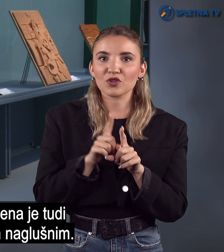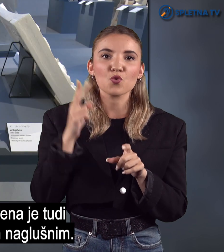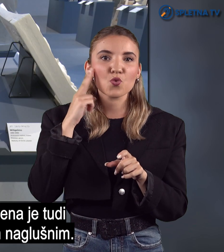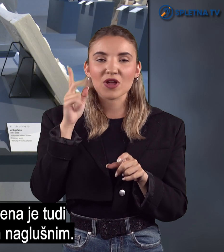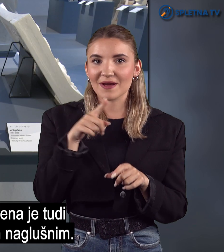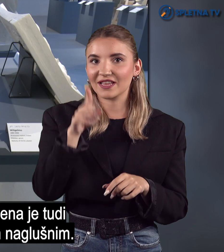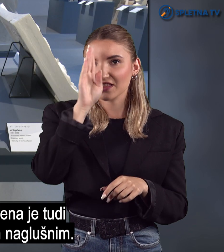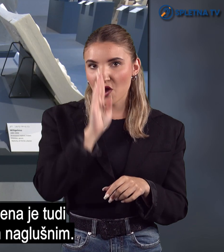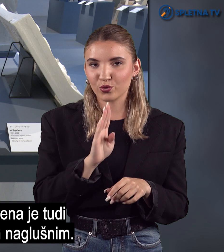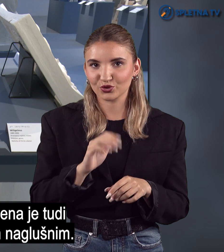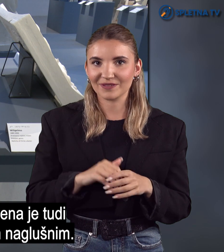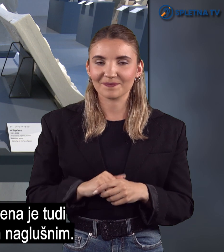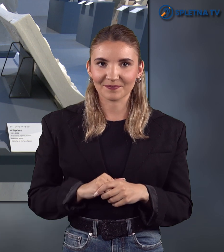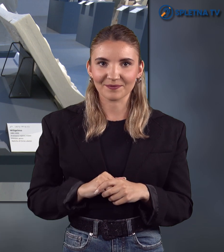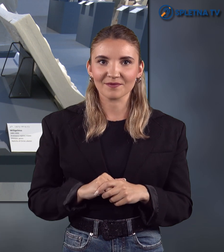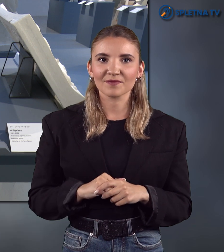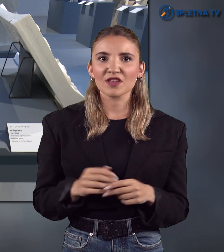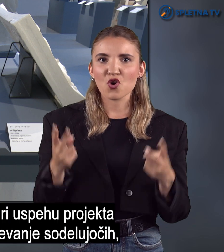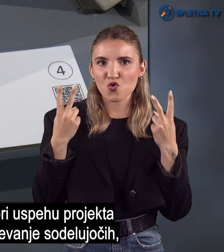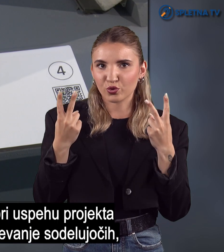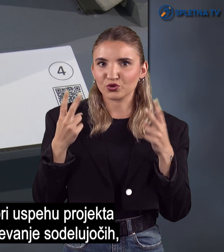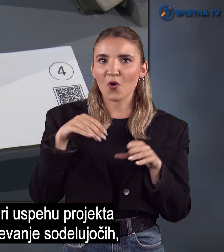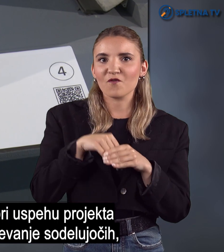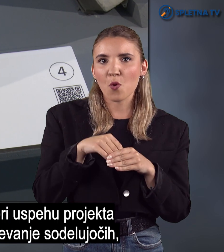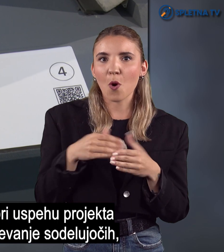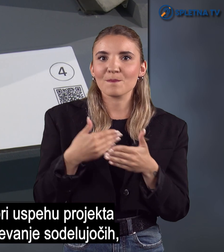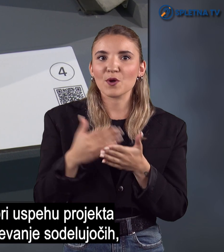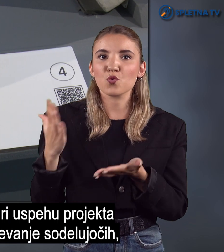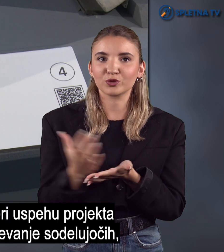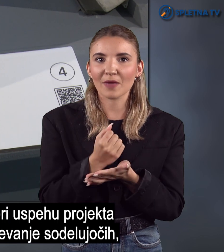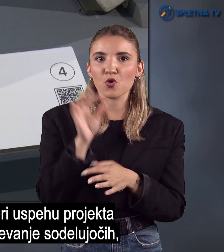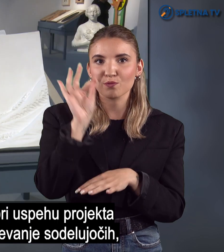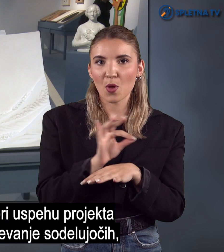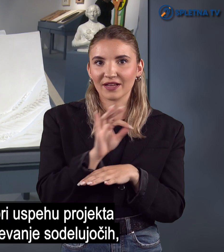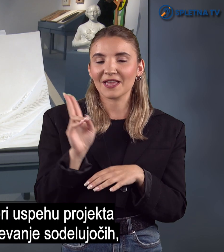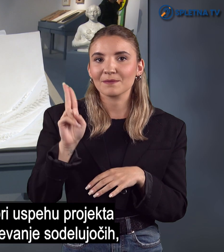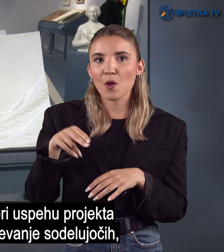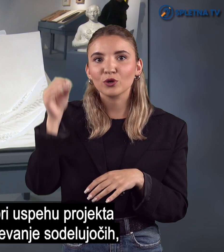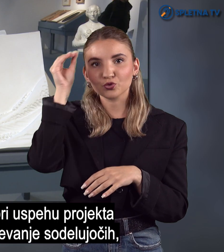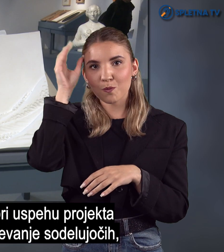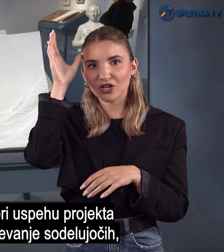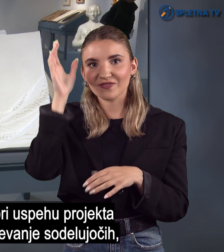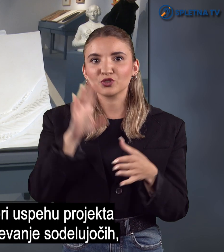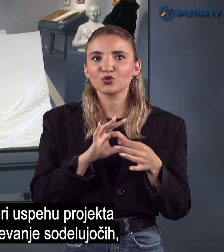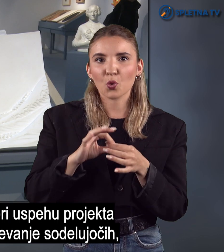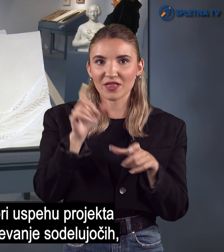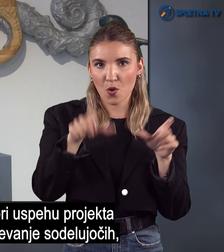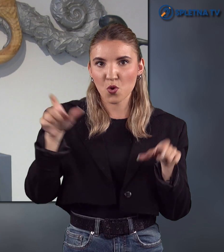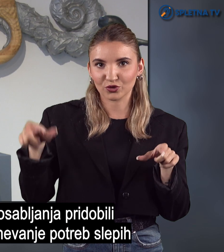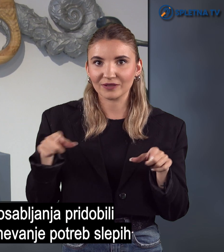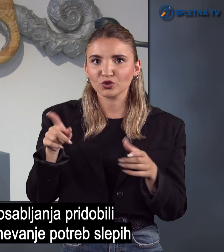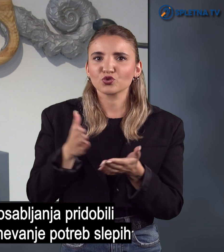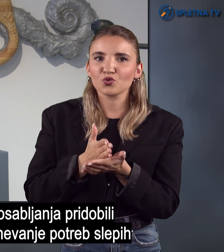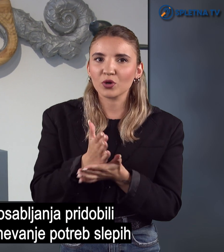Prilagojena je tudi gluhim in naglušnim. Ključno vlogo pri uspehu projekta je imelo izobraževanje